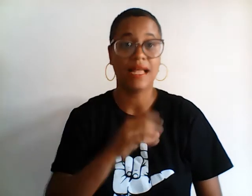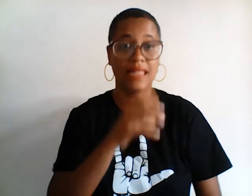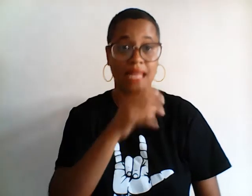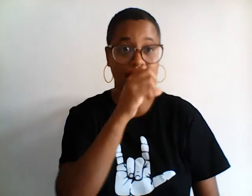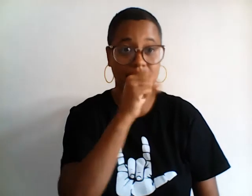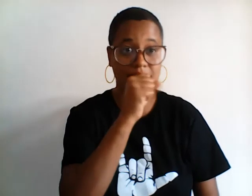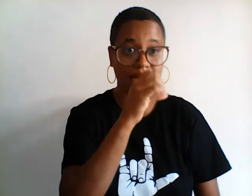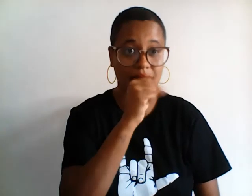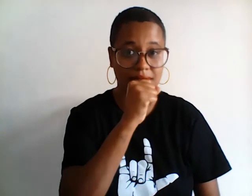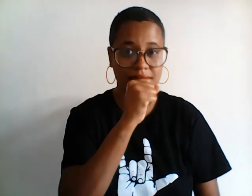laranja,